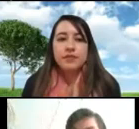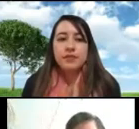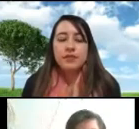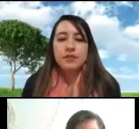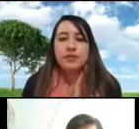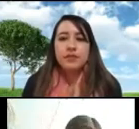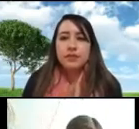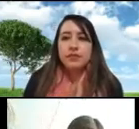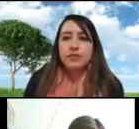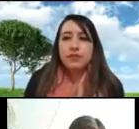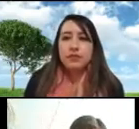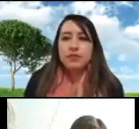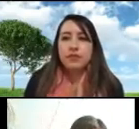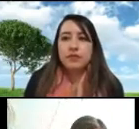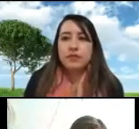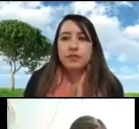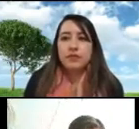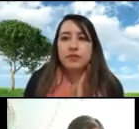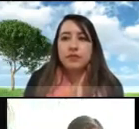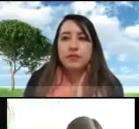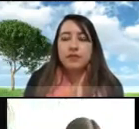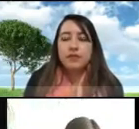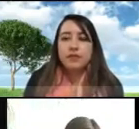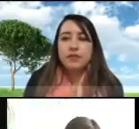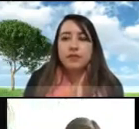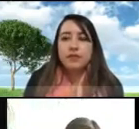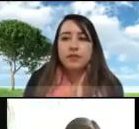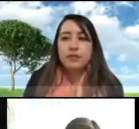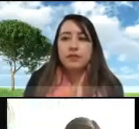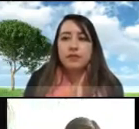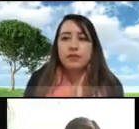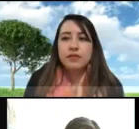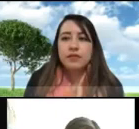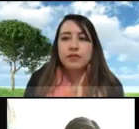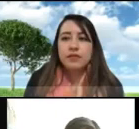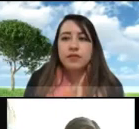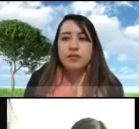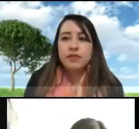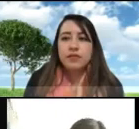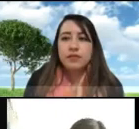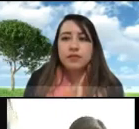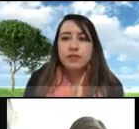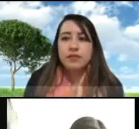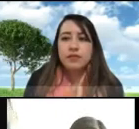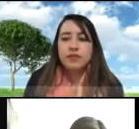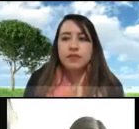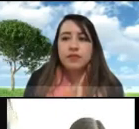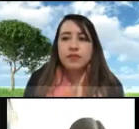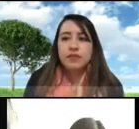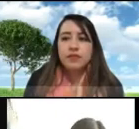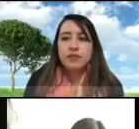¿Son los componentes que interactúan en el ecosistema factores bióticos y abióticos, factores naturales,